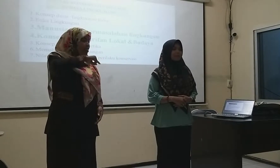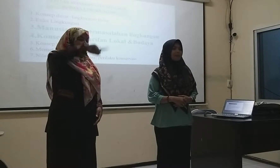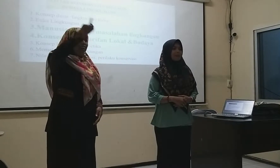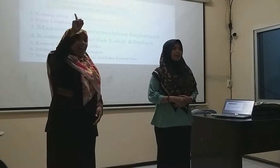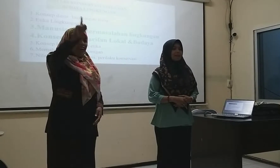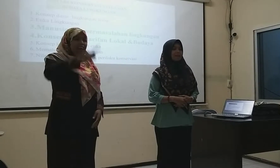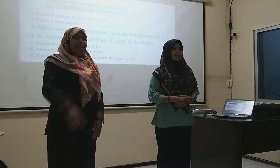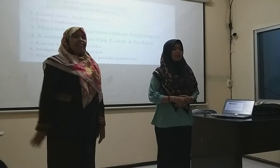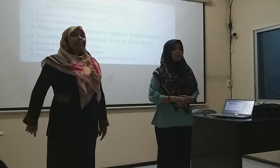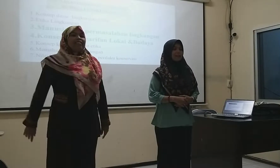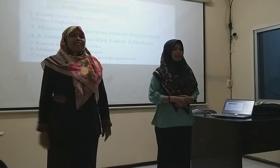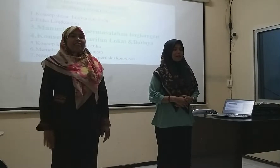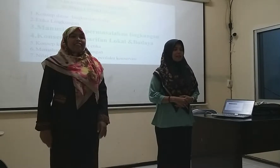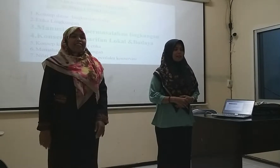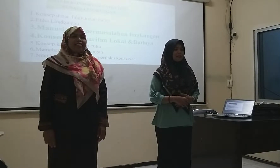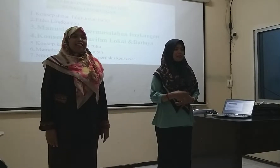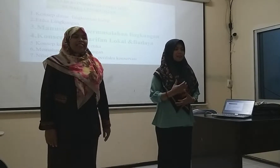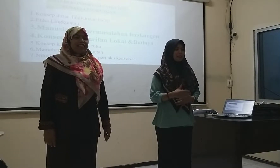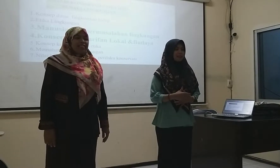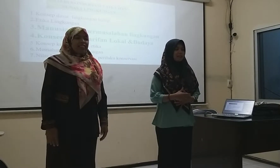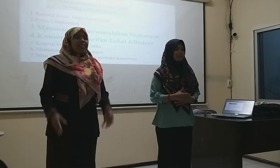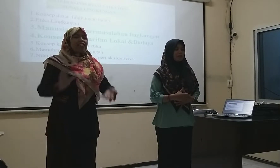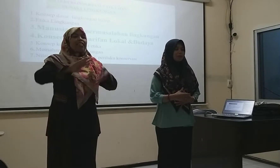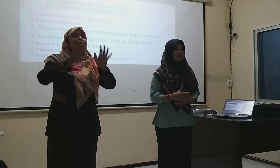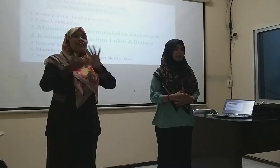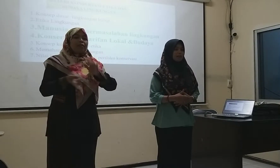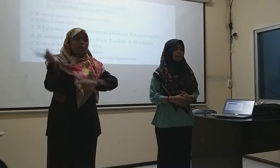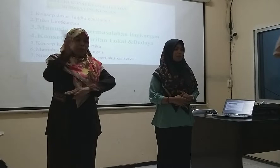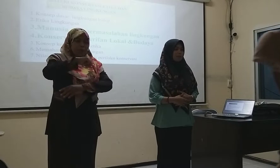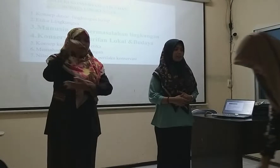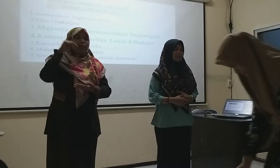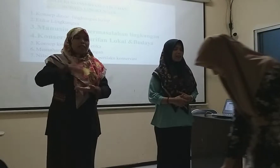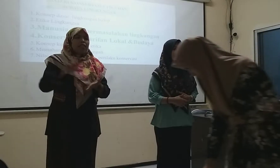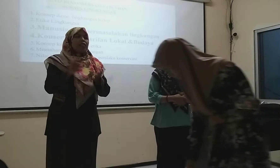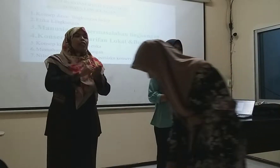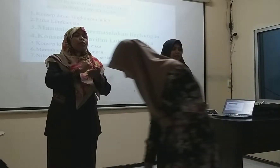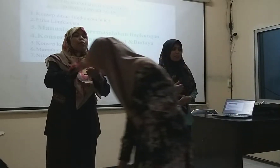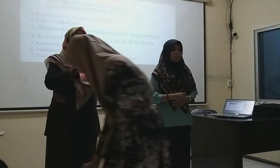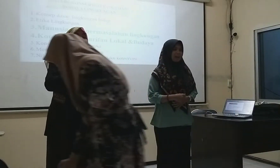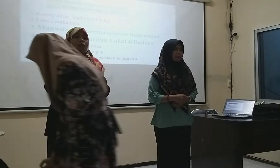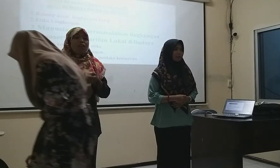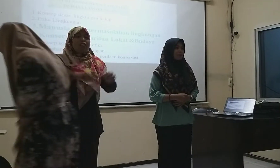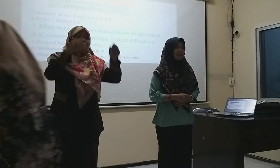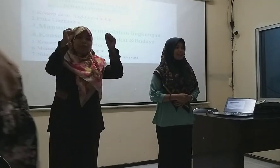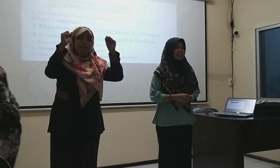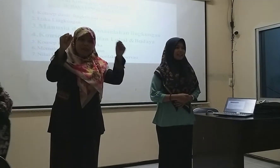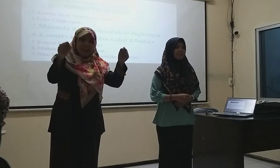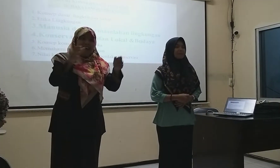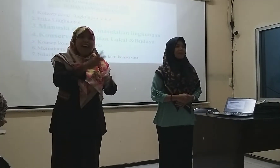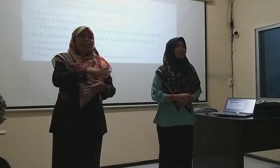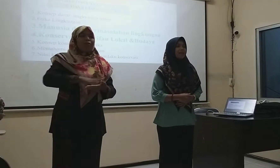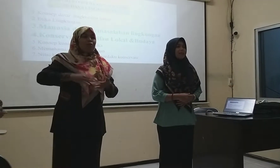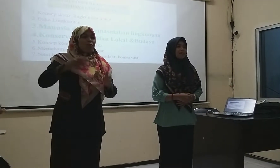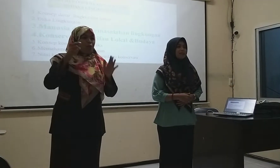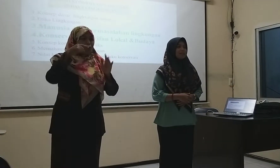Alhamdulillah. Ya, jadi hari ini mudah-mudahan semuanya semangat untuk belajar